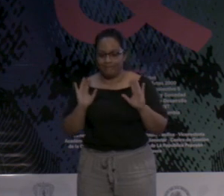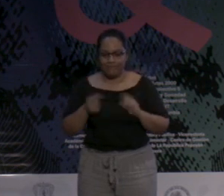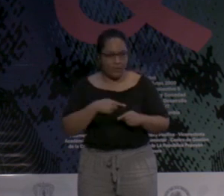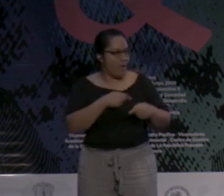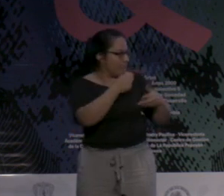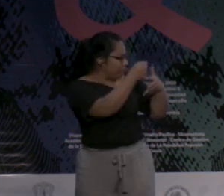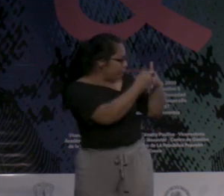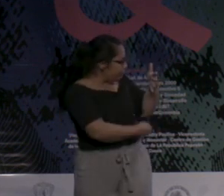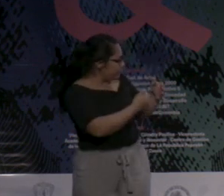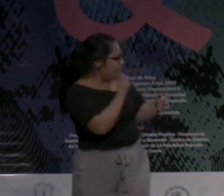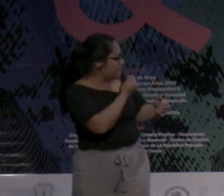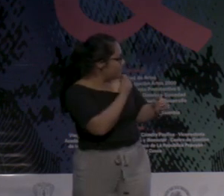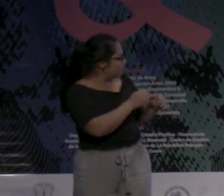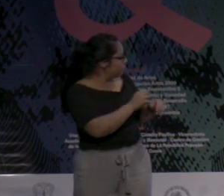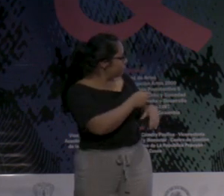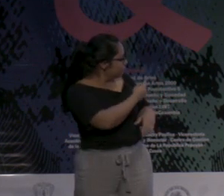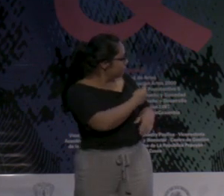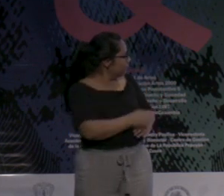varios ejemplos, pasas por favor.